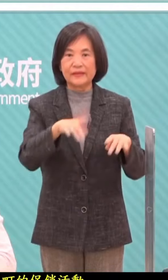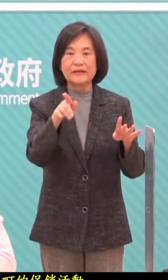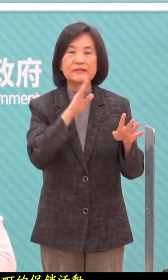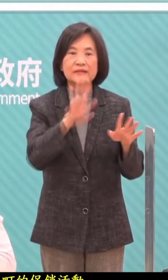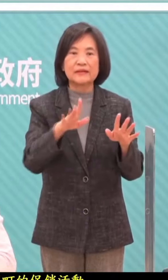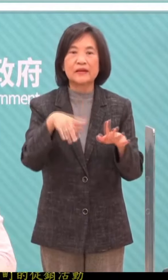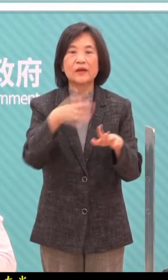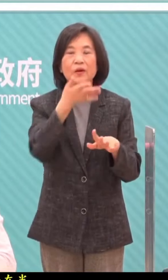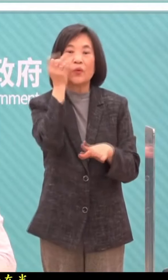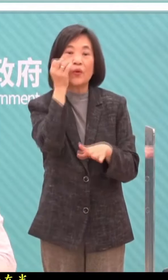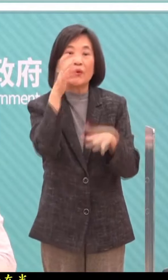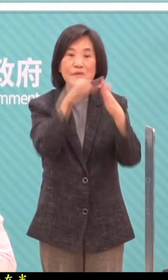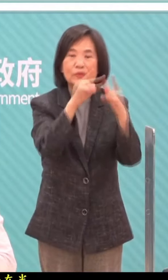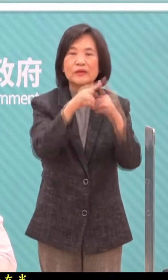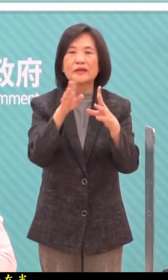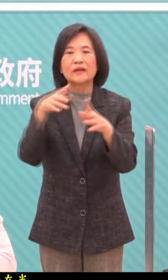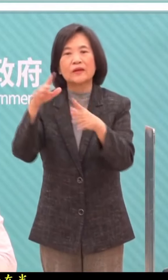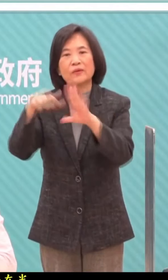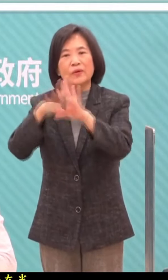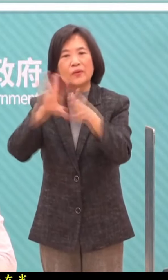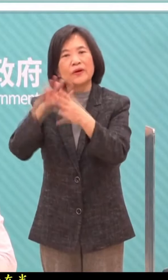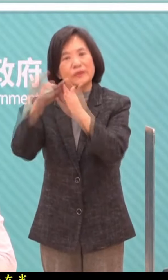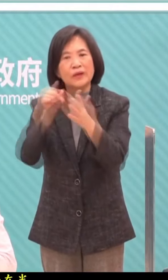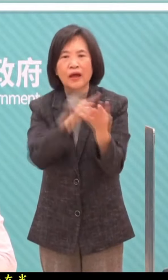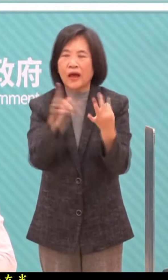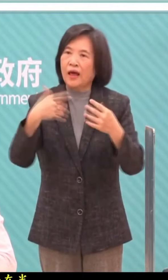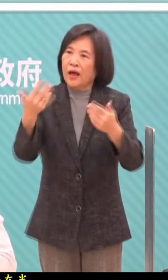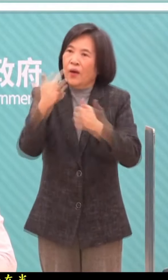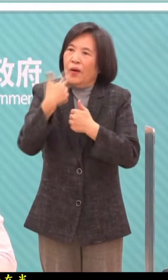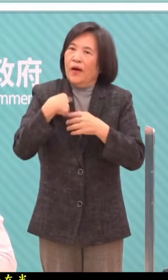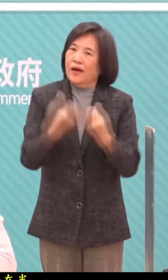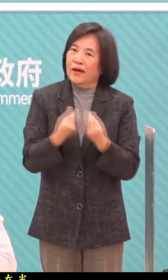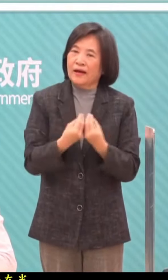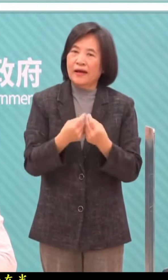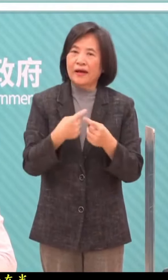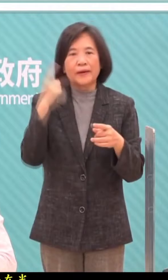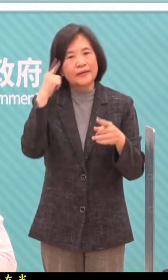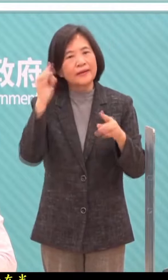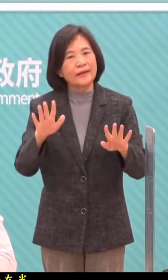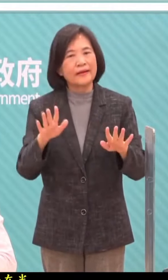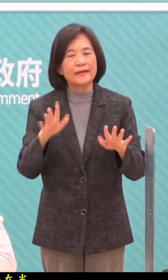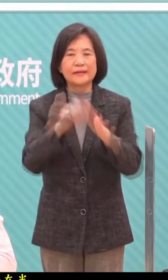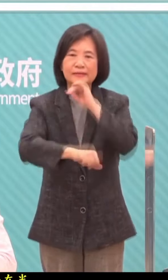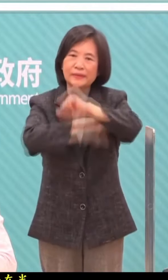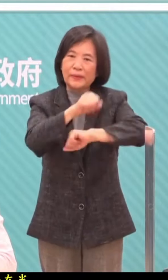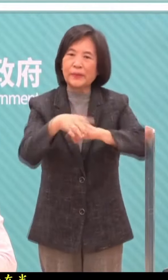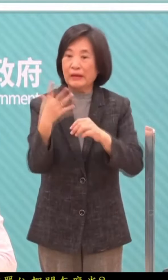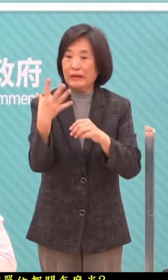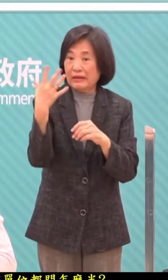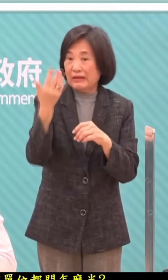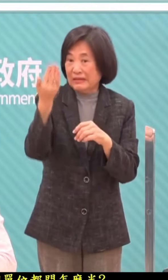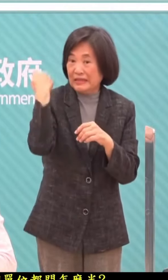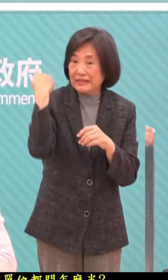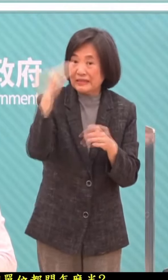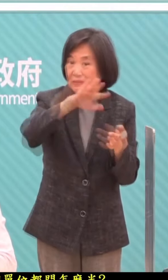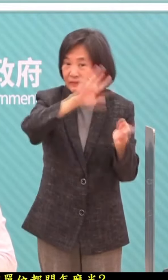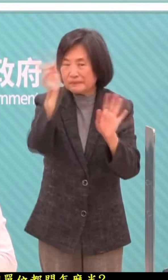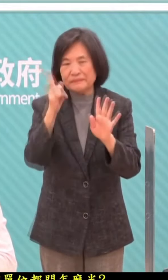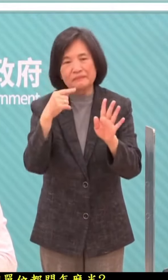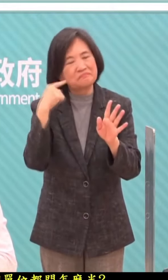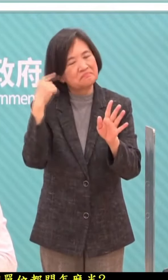光局或文化局，都一直在问我说现在怎么办。我觉得这样的新常态的精神是这样的啊，有多少证据做多少